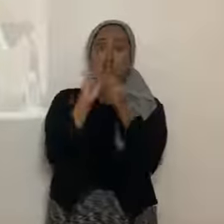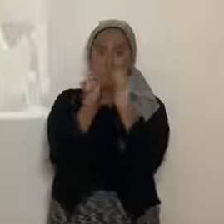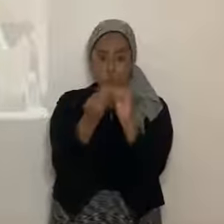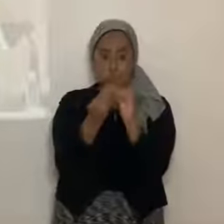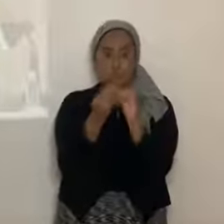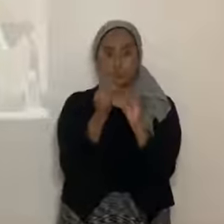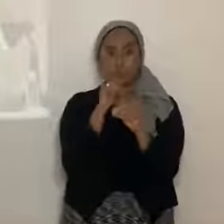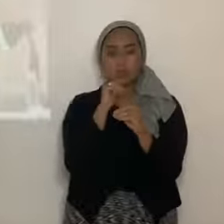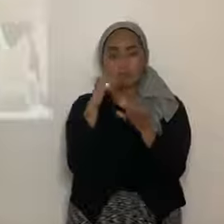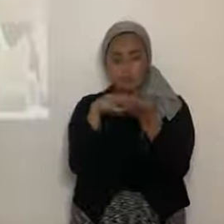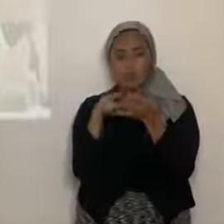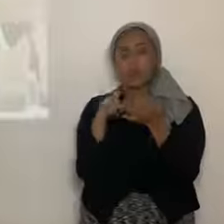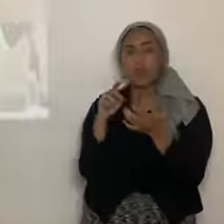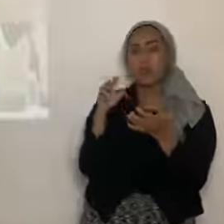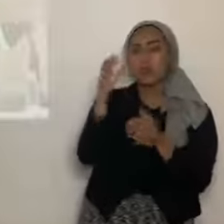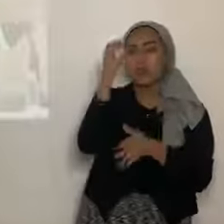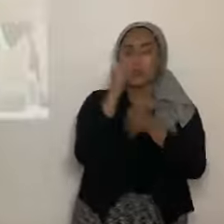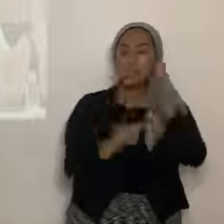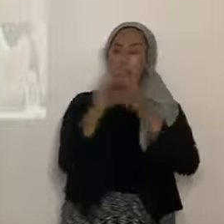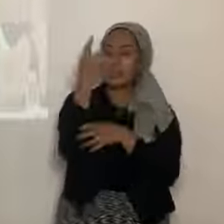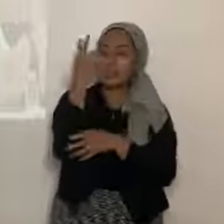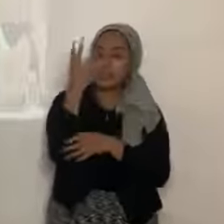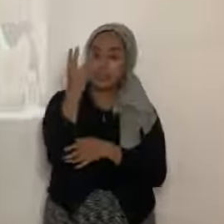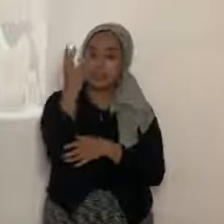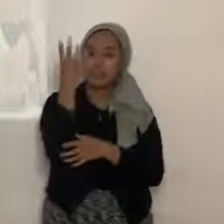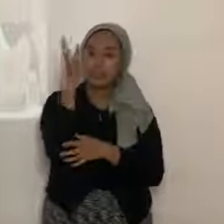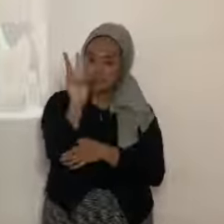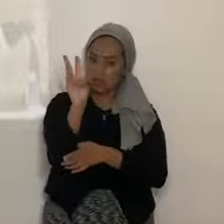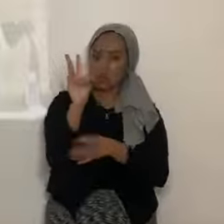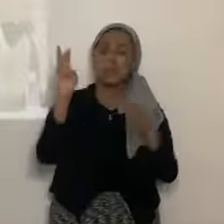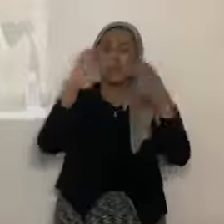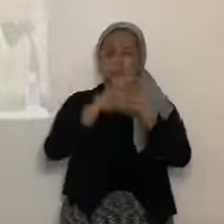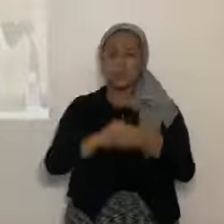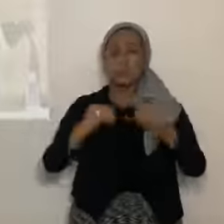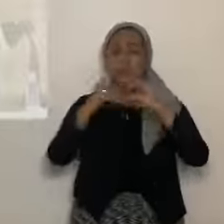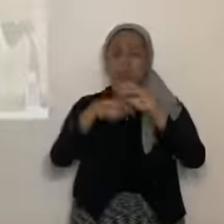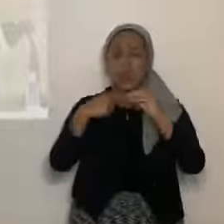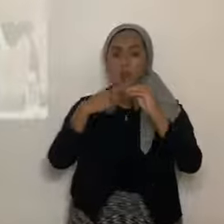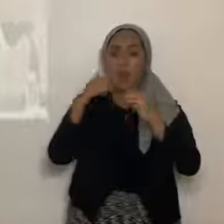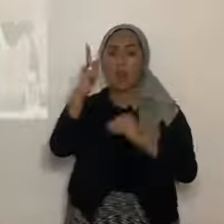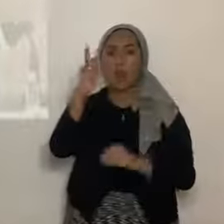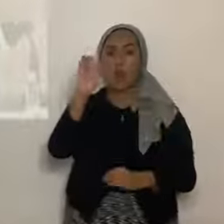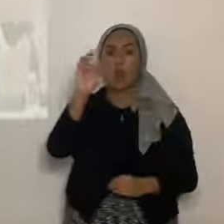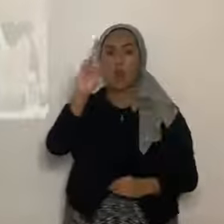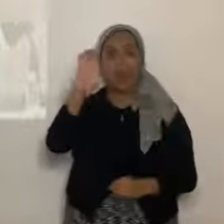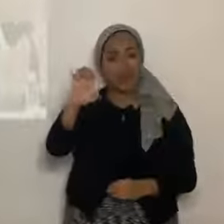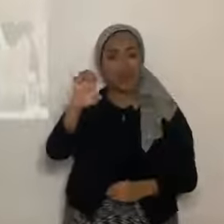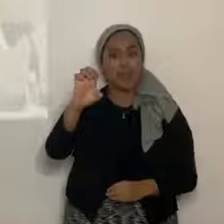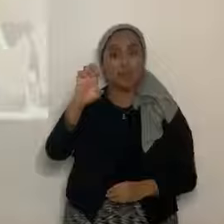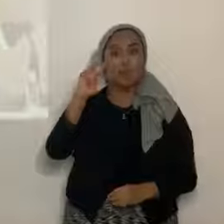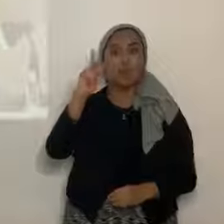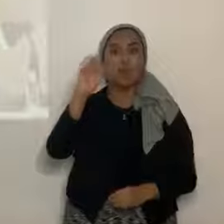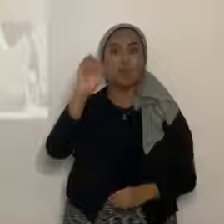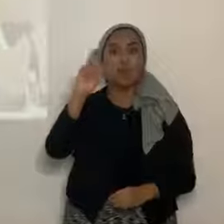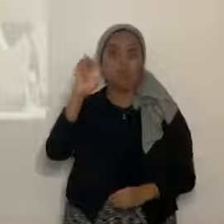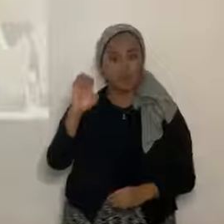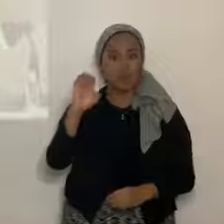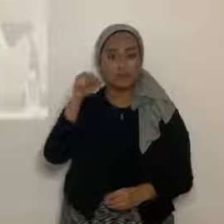para allá, en el capítulo 16, relata la historia de Coré. ¿Sí? Él se